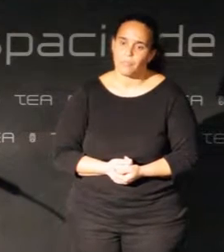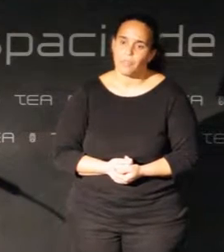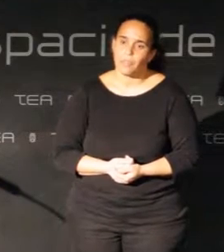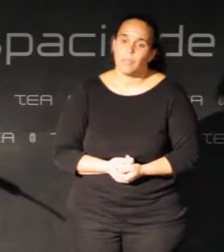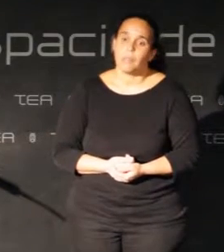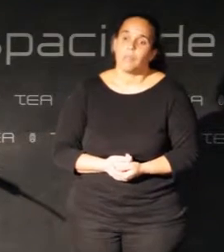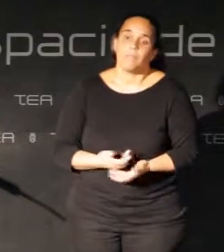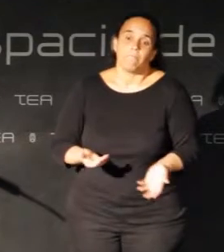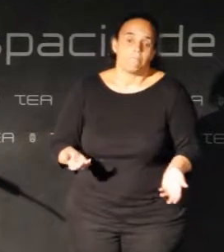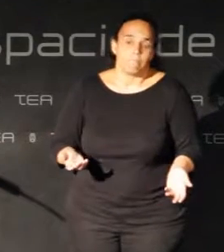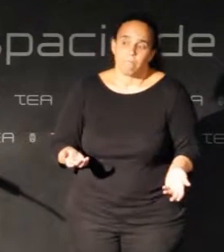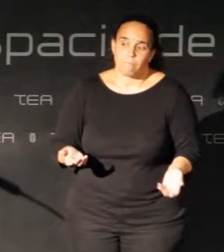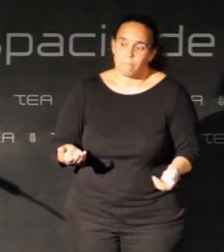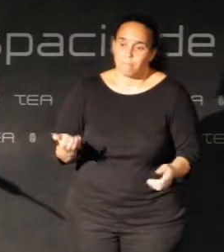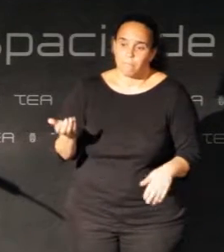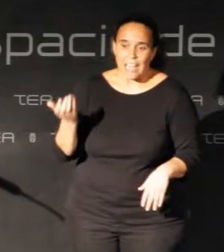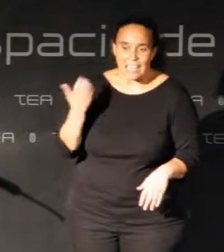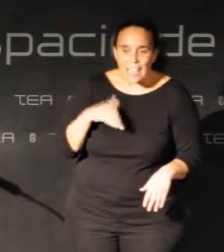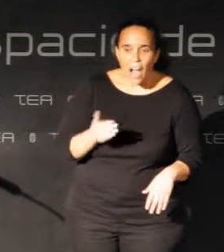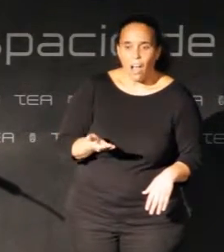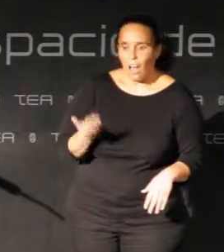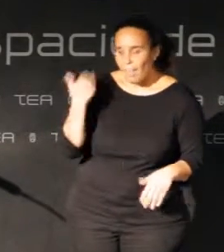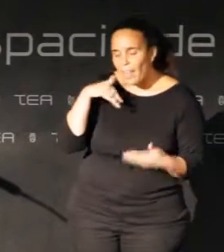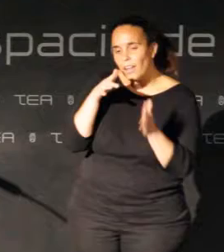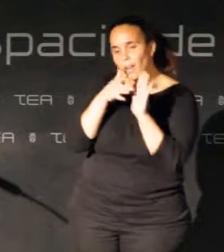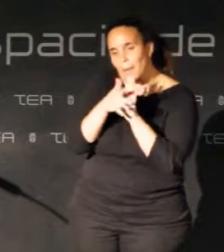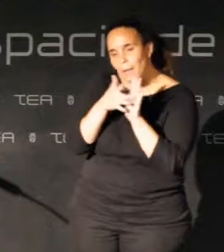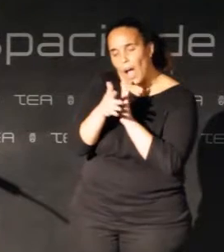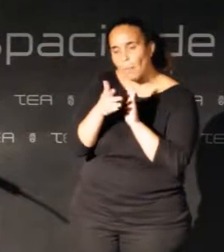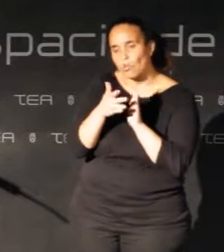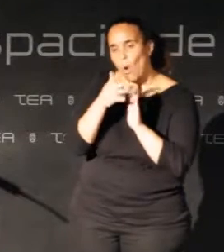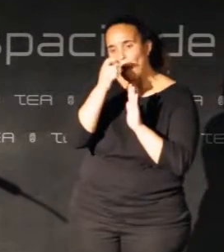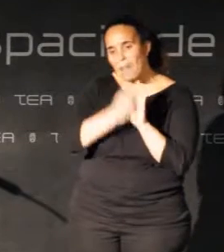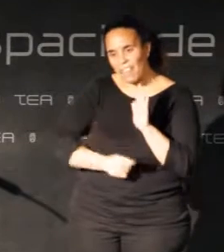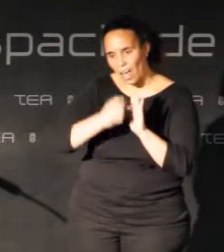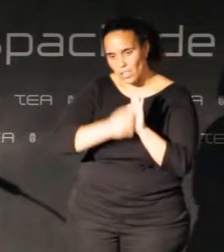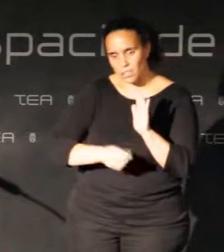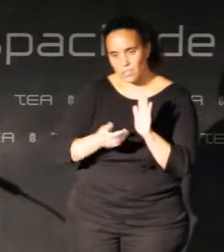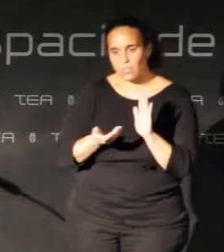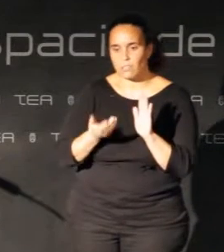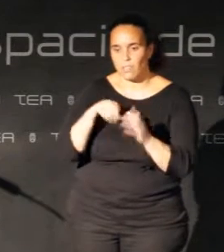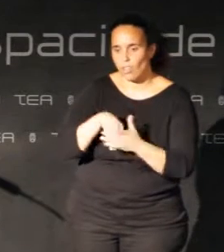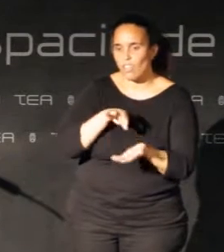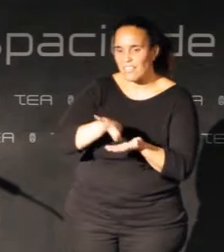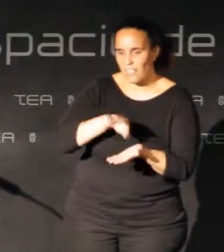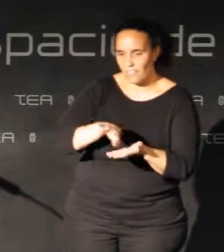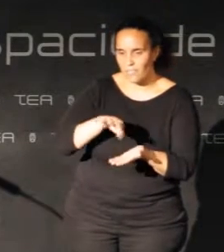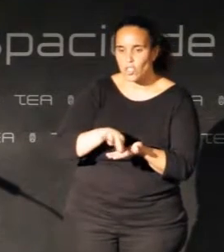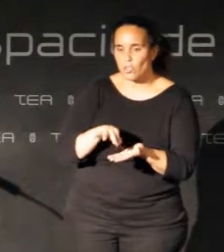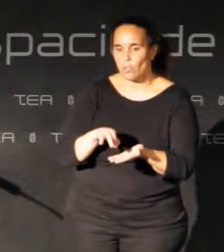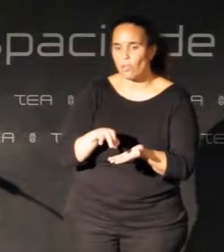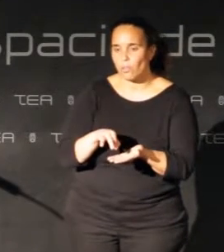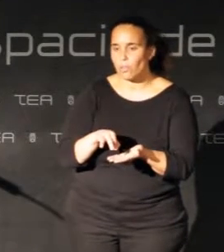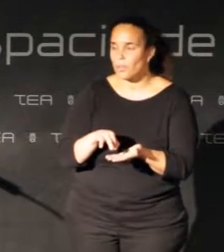En cualquier caso, como ya ocurría ayer con las medidas que anunciábamos desde el servicio, esto